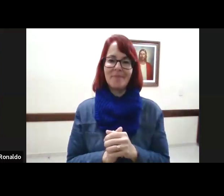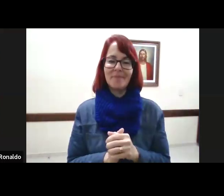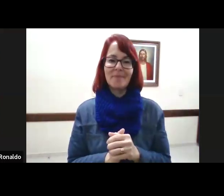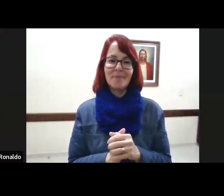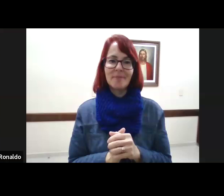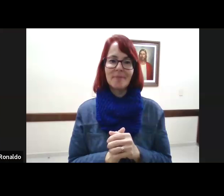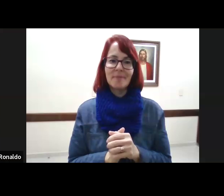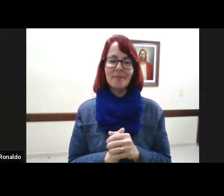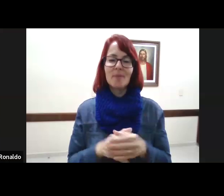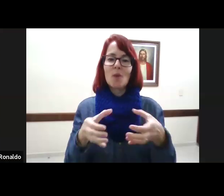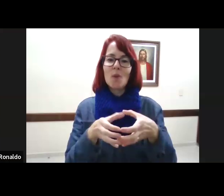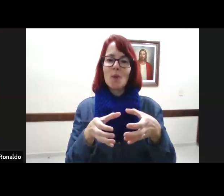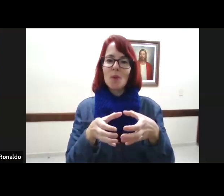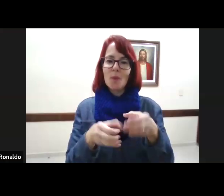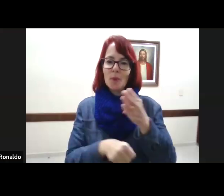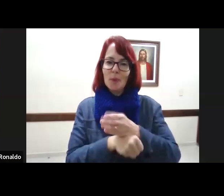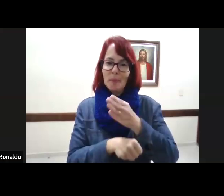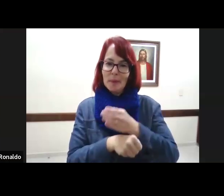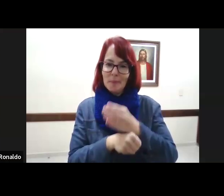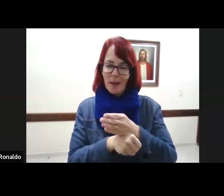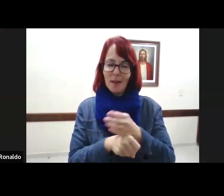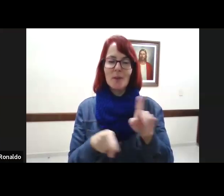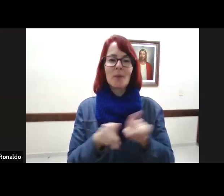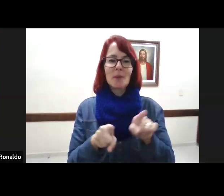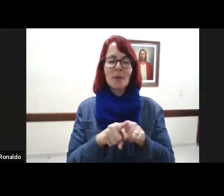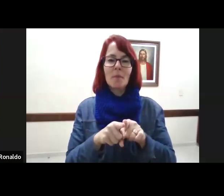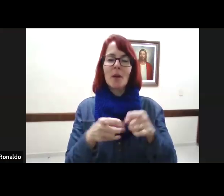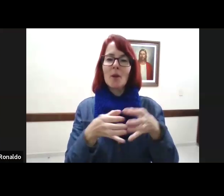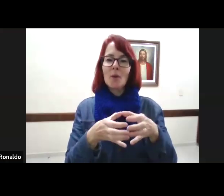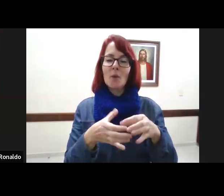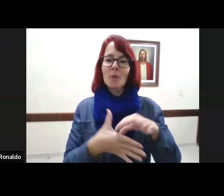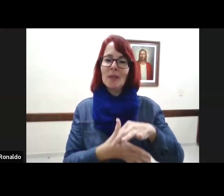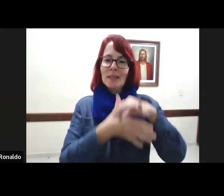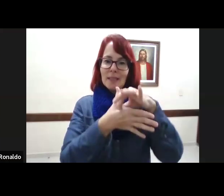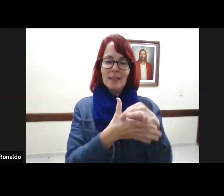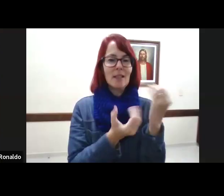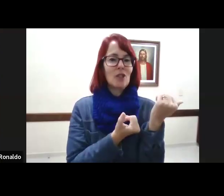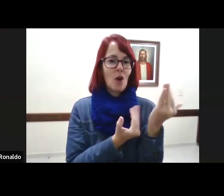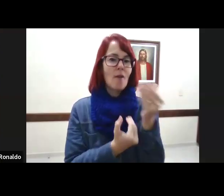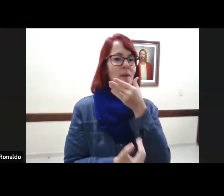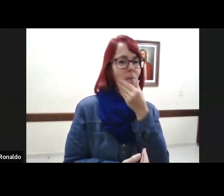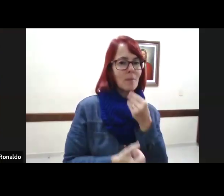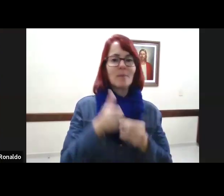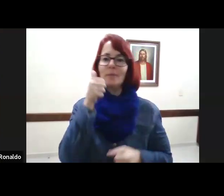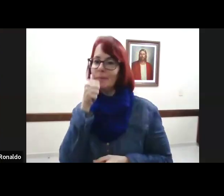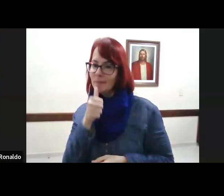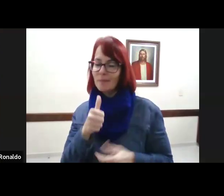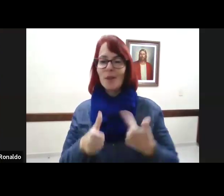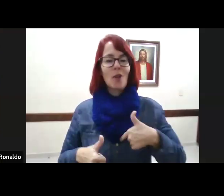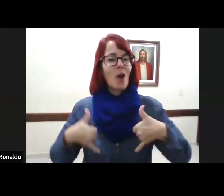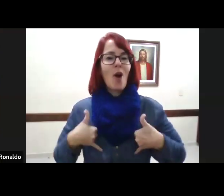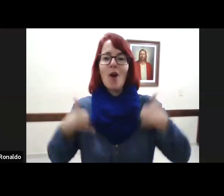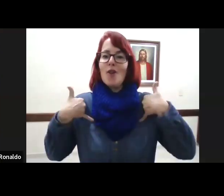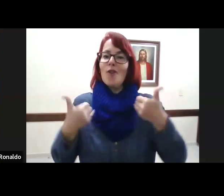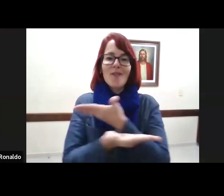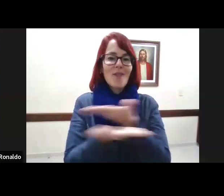Os membros do bispado, a liderança dos rapazes e das moças, todos nós estamos muito orgulhosos pela maneira como